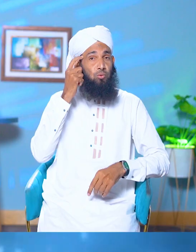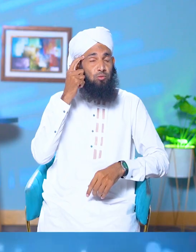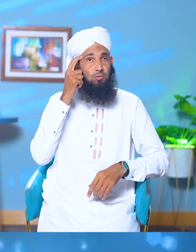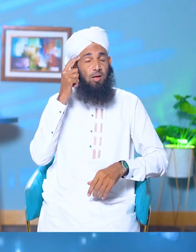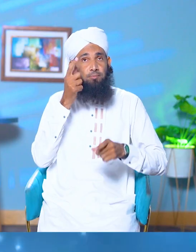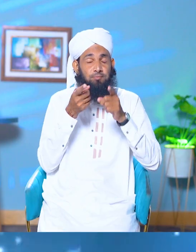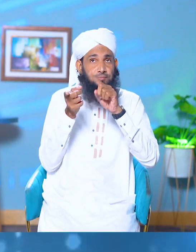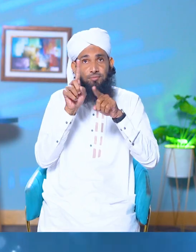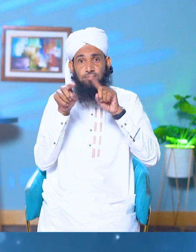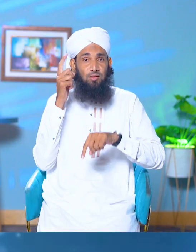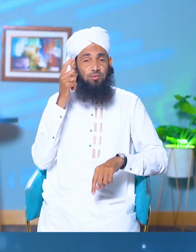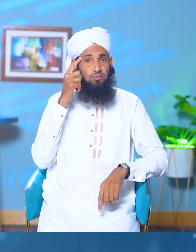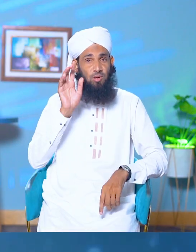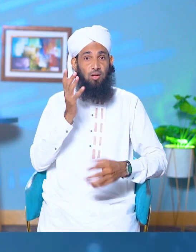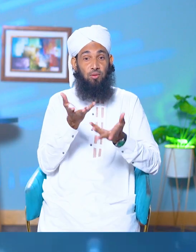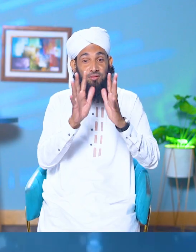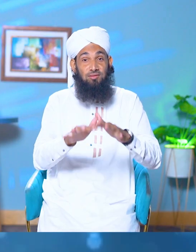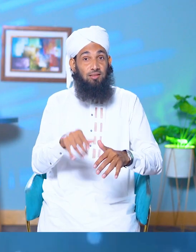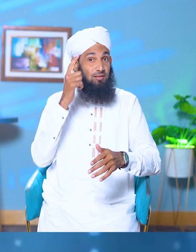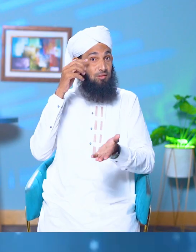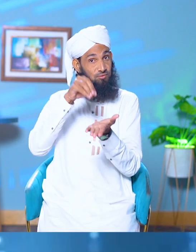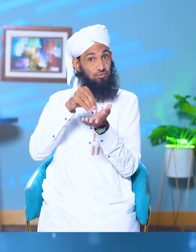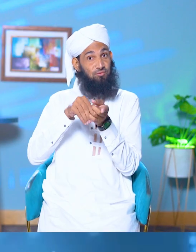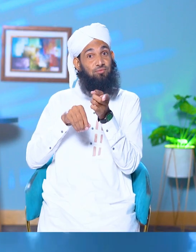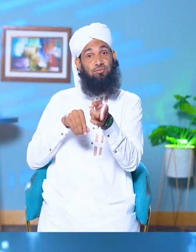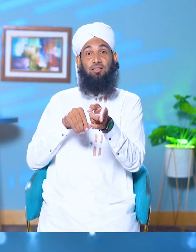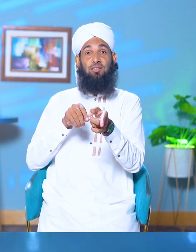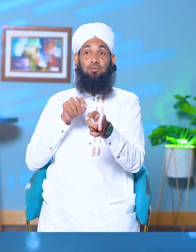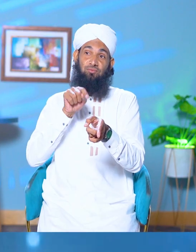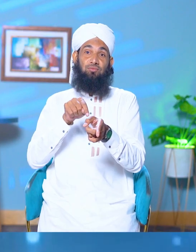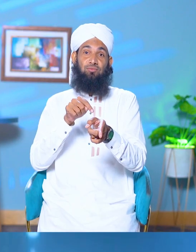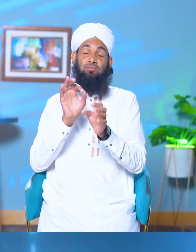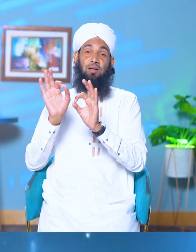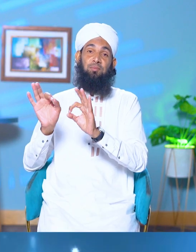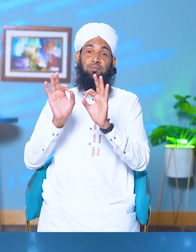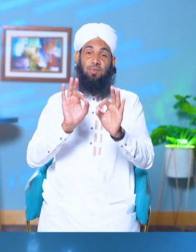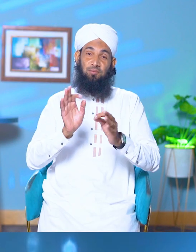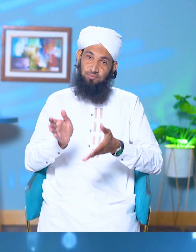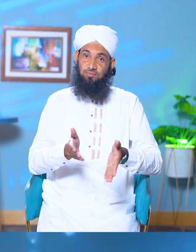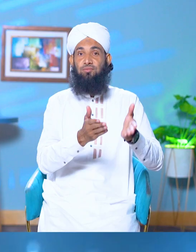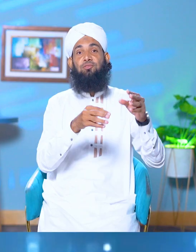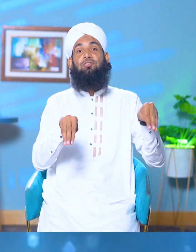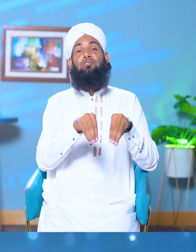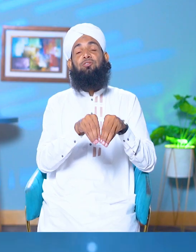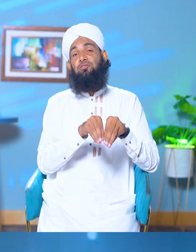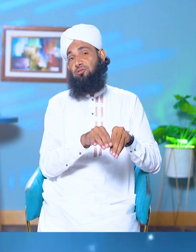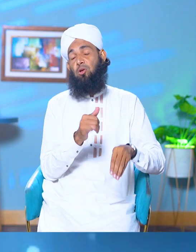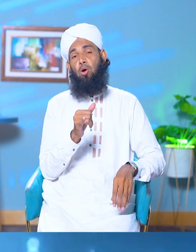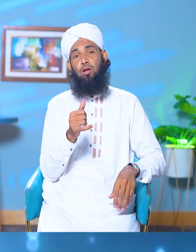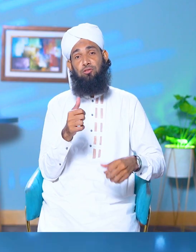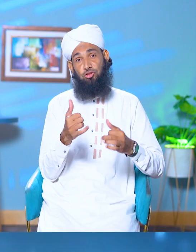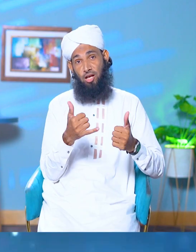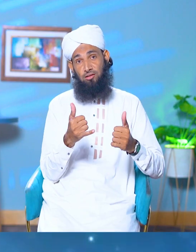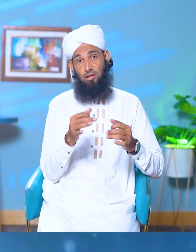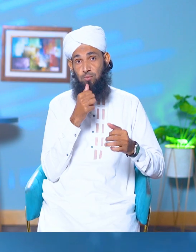کہ سوچ سمجھ کر اور آخرت کو پیش نظر رکھیں، وقتی طور پر اڑا اڑی کر کے اگر غلط جگہ